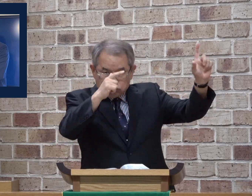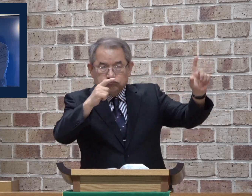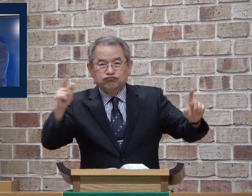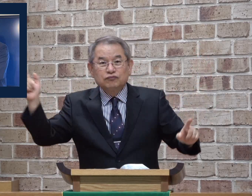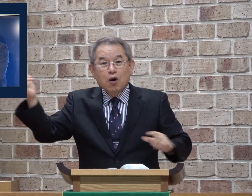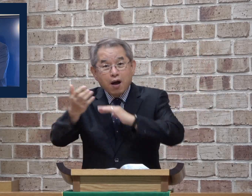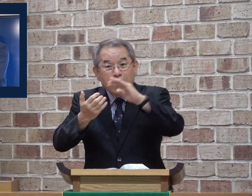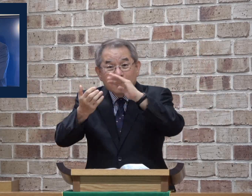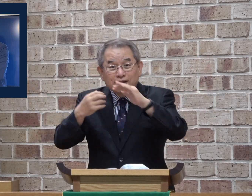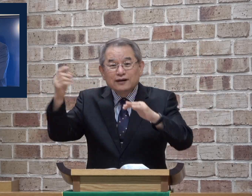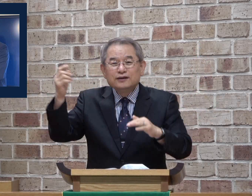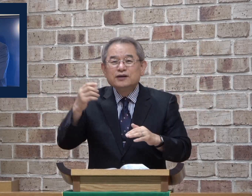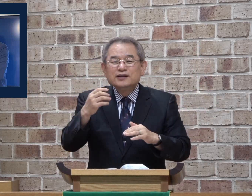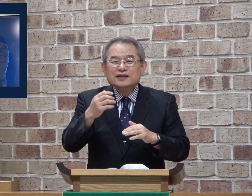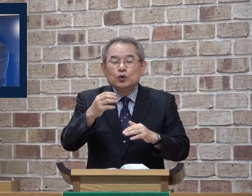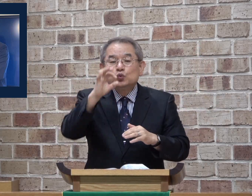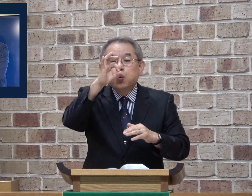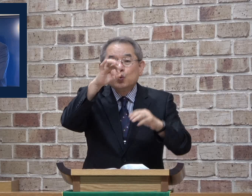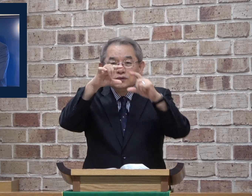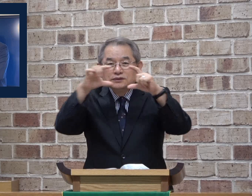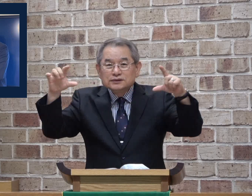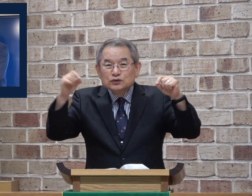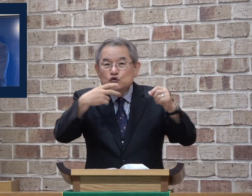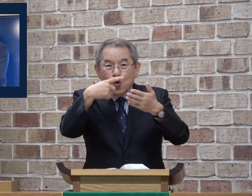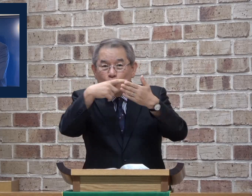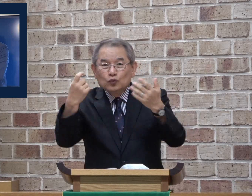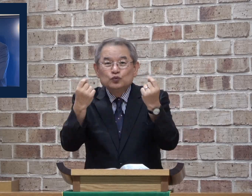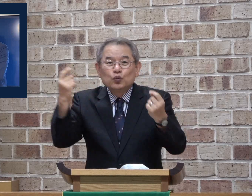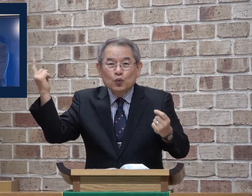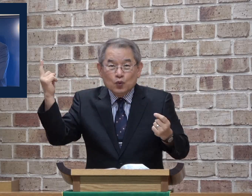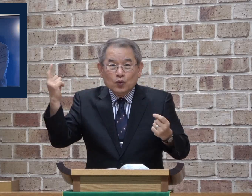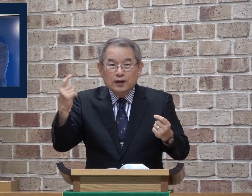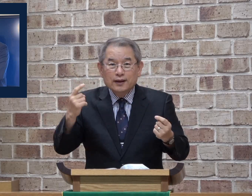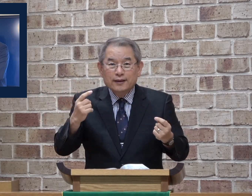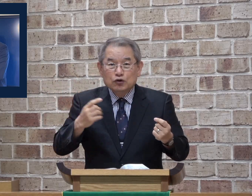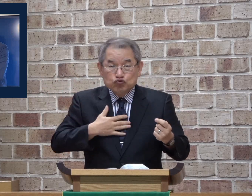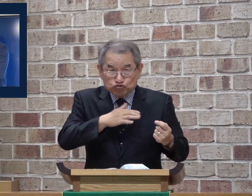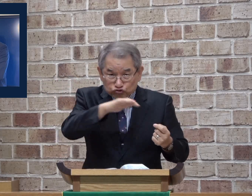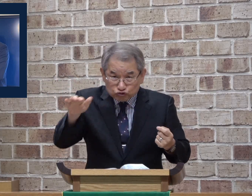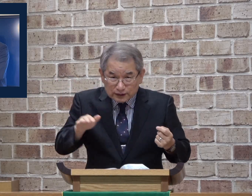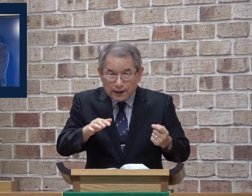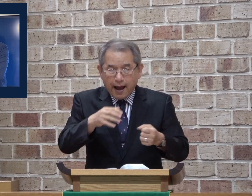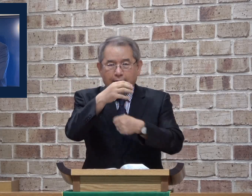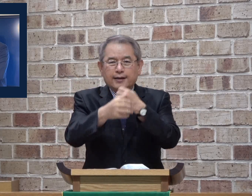이 학교는 여전히 우리는 예배를 안 드릴 수 없습니다. 우리는 하나님을 신뢰합니다.